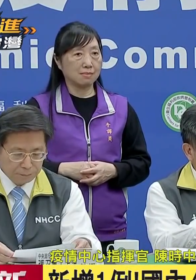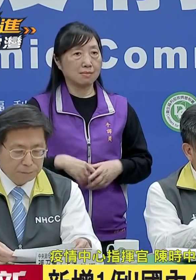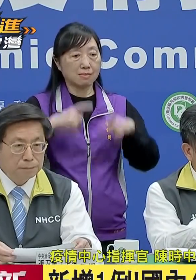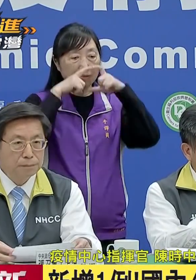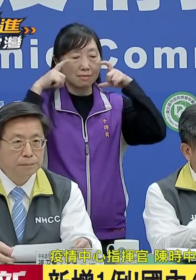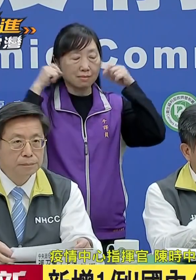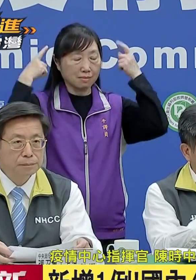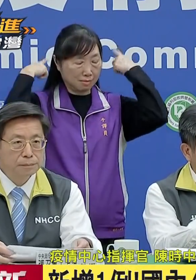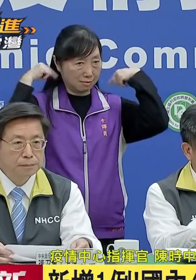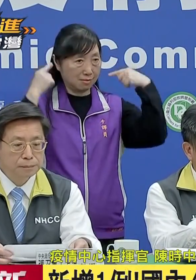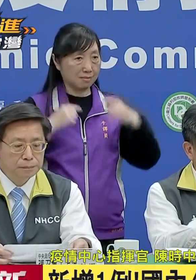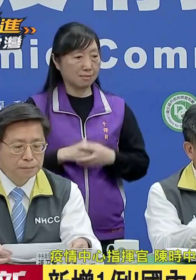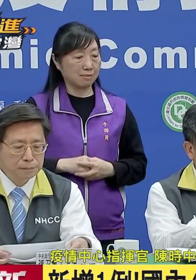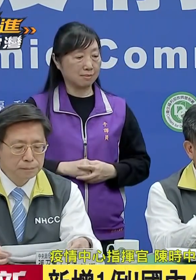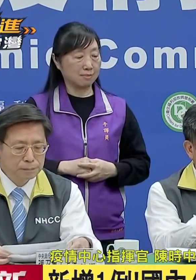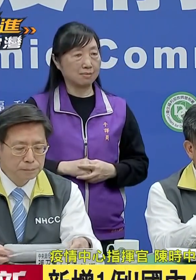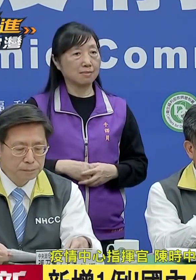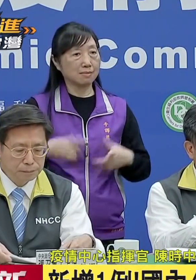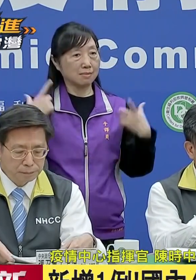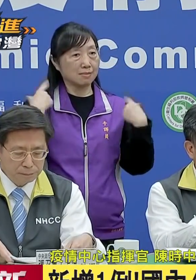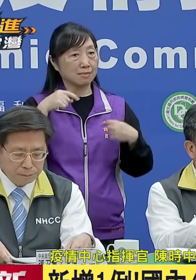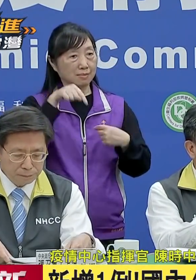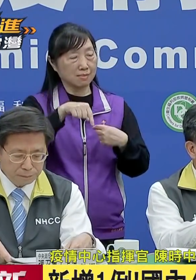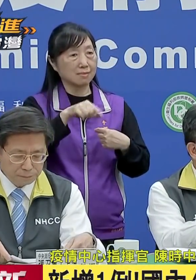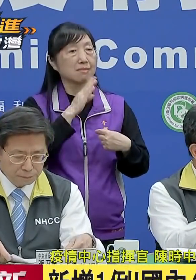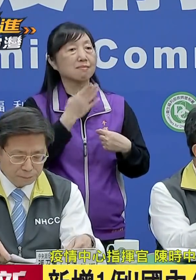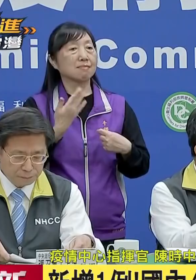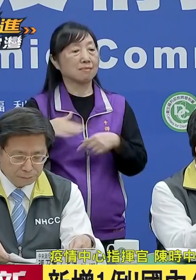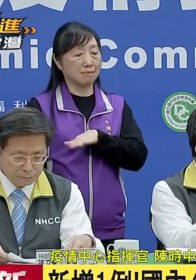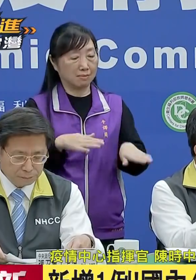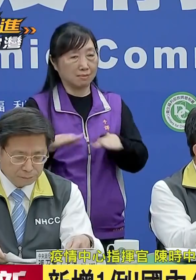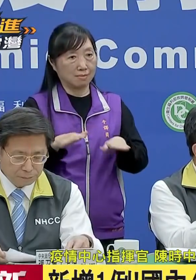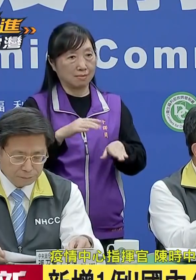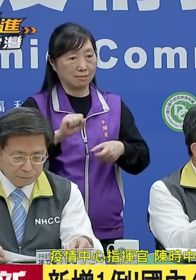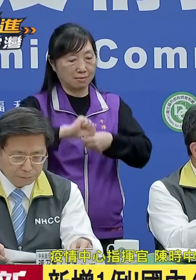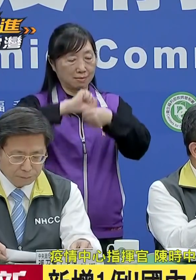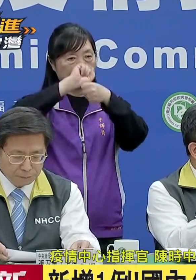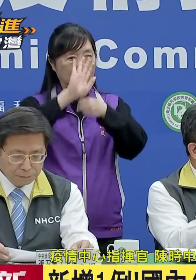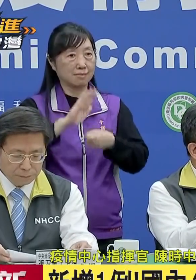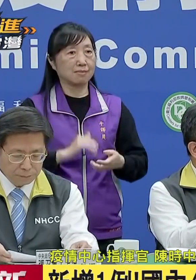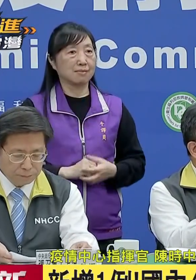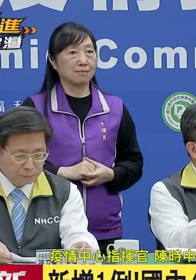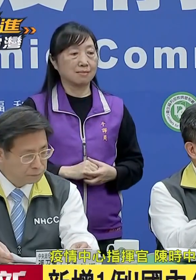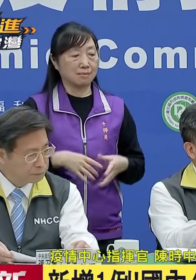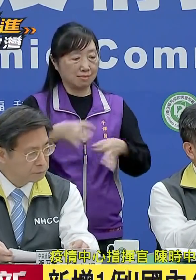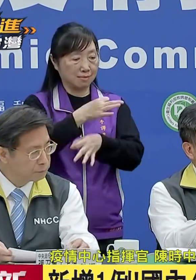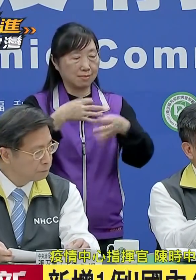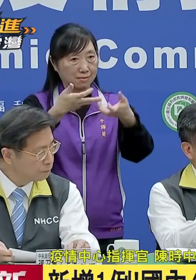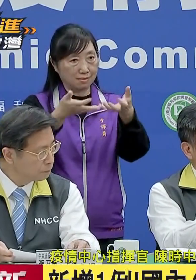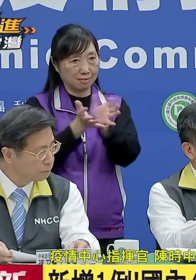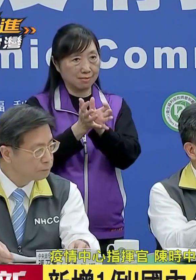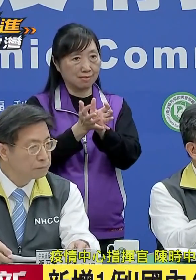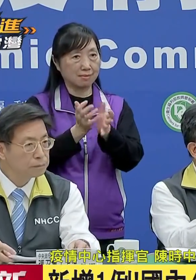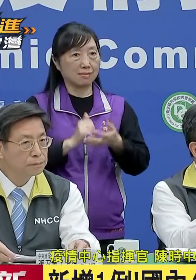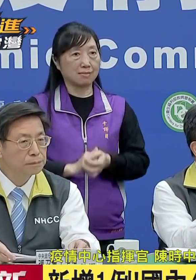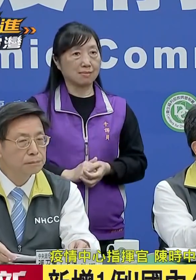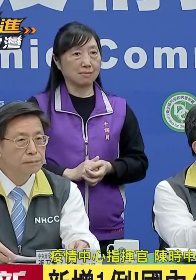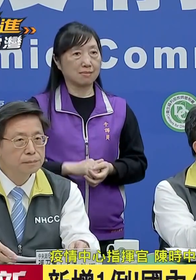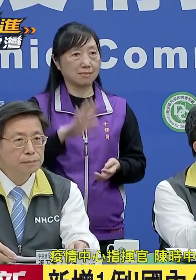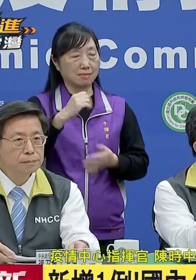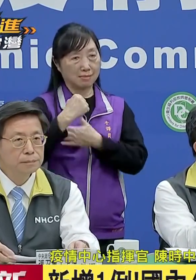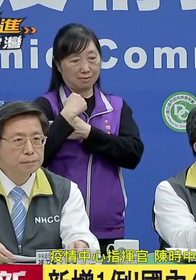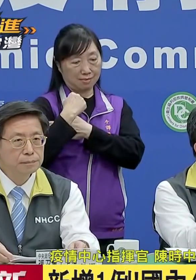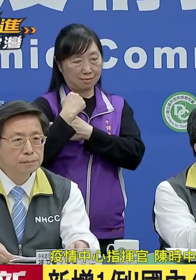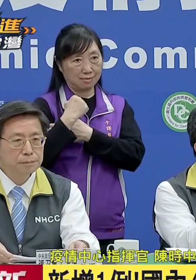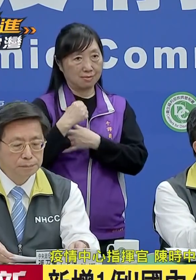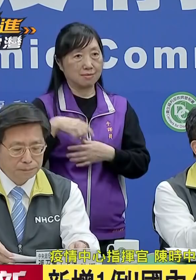口罩，好，因为口罩的产能哈持续的提升，那这一部分哈经济部哈花了很多的力气，还有很